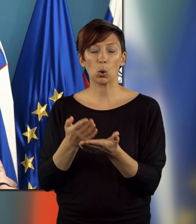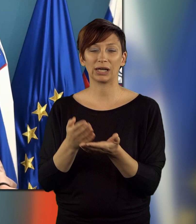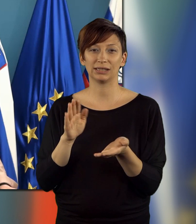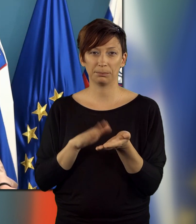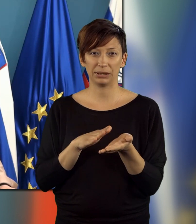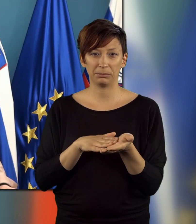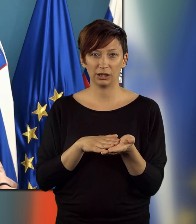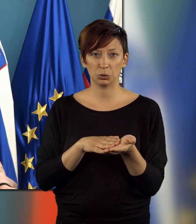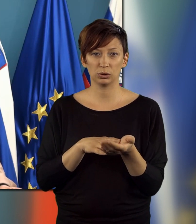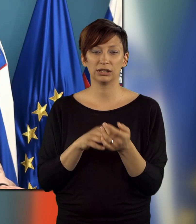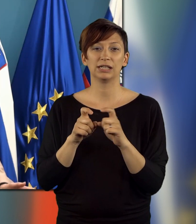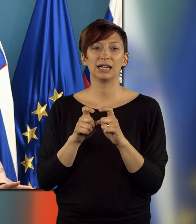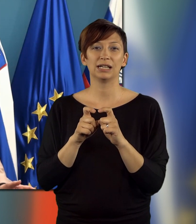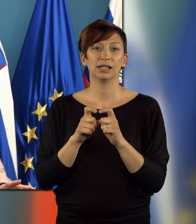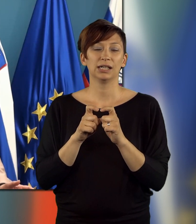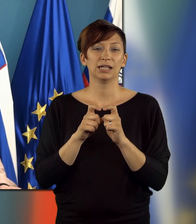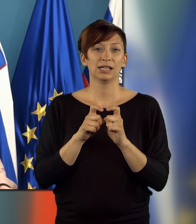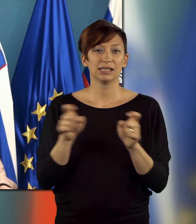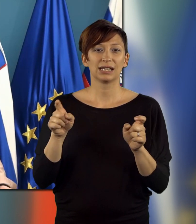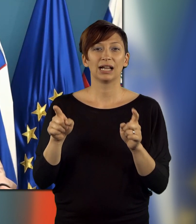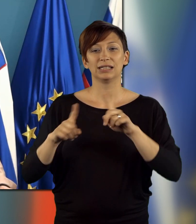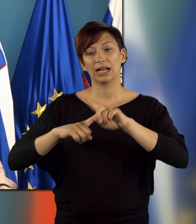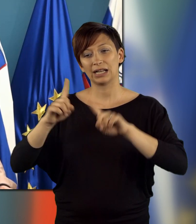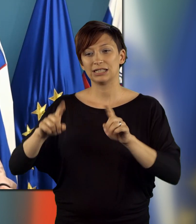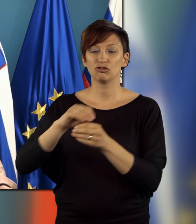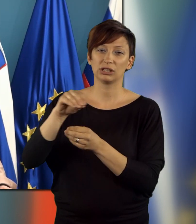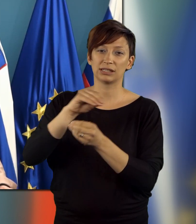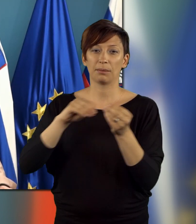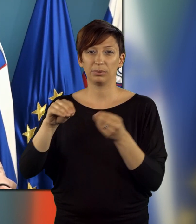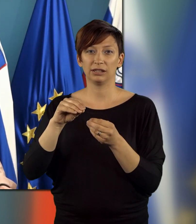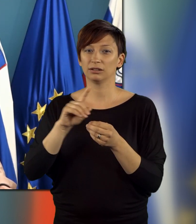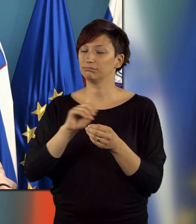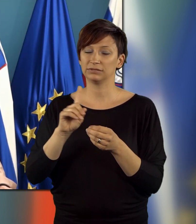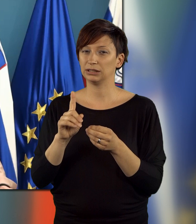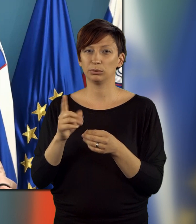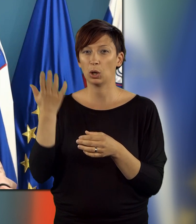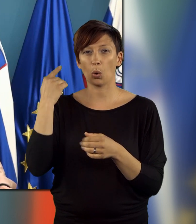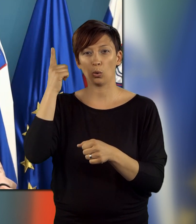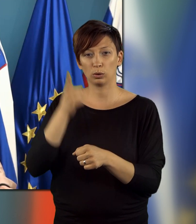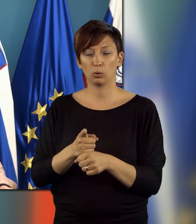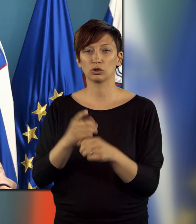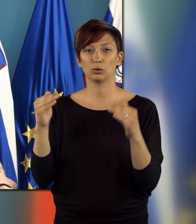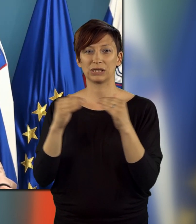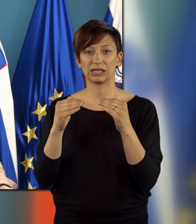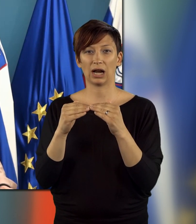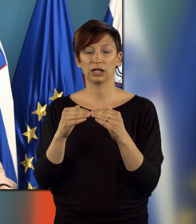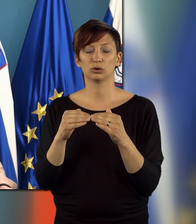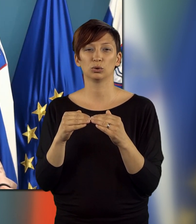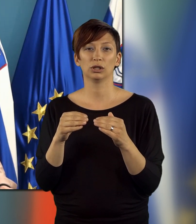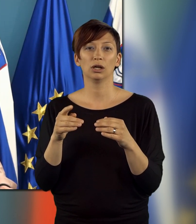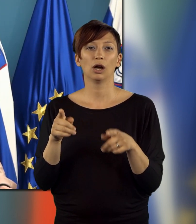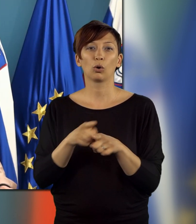konkretnem primeru zaradi različnih zapletov ni bilo odločeno v skladu s tem, kakor